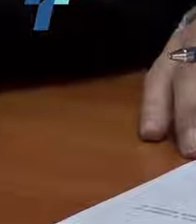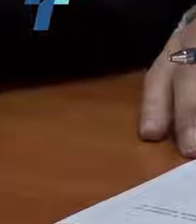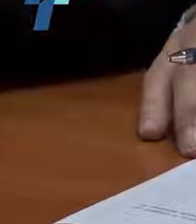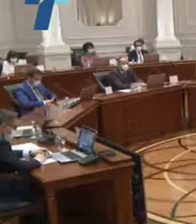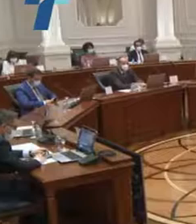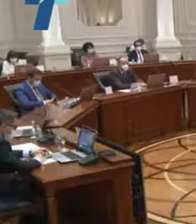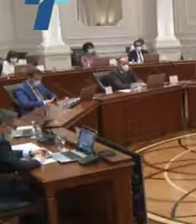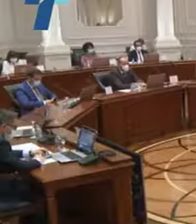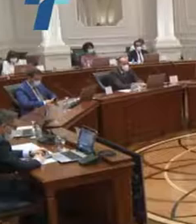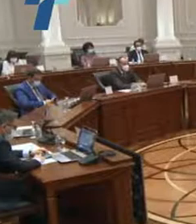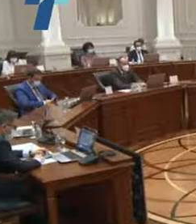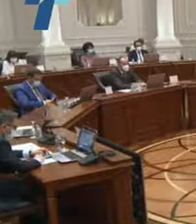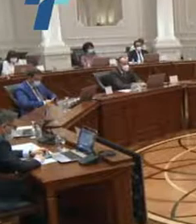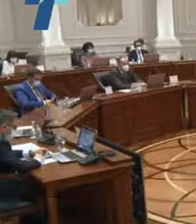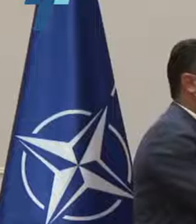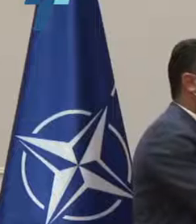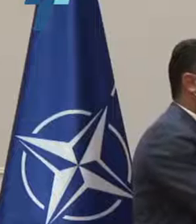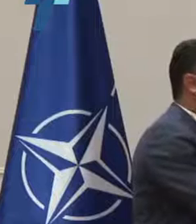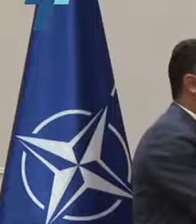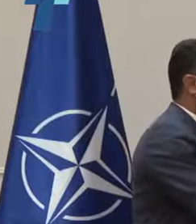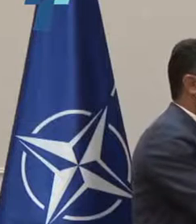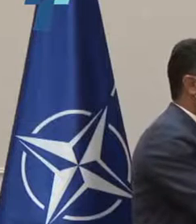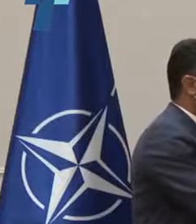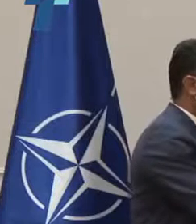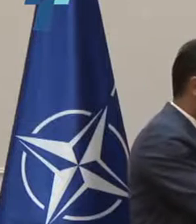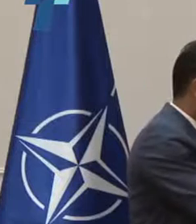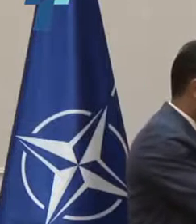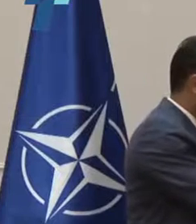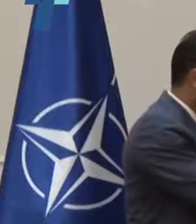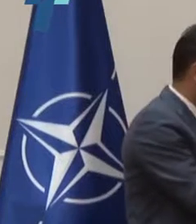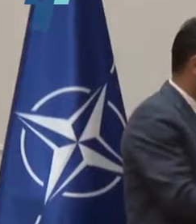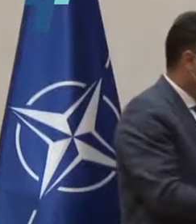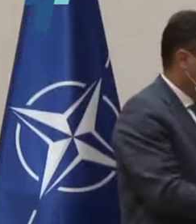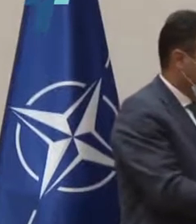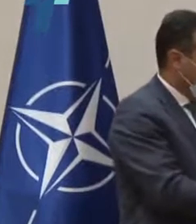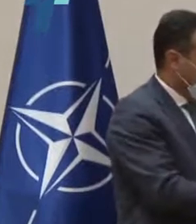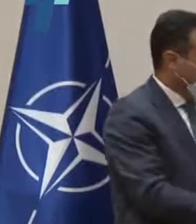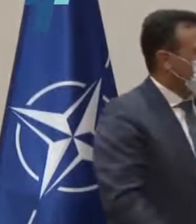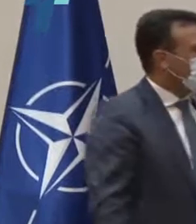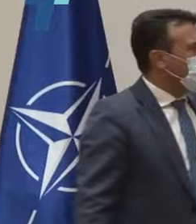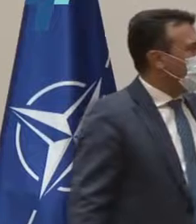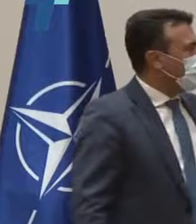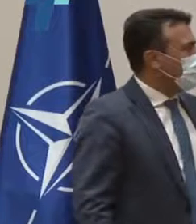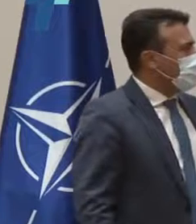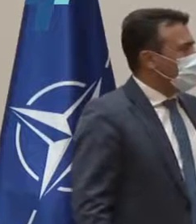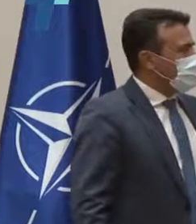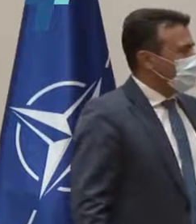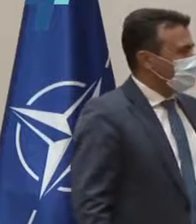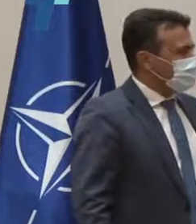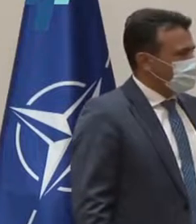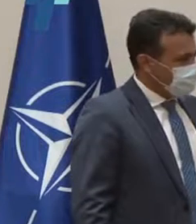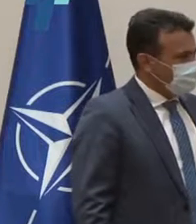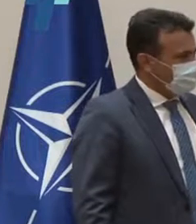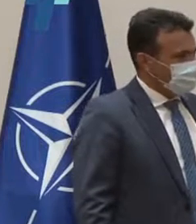часови. Во новите мерки од мандатното писмо на вице-премиерот се и заложбите за укинување и намалување на бројот на институциите. Бројот